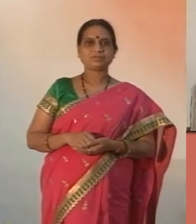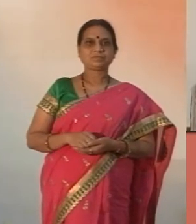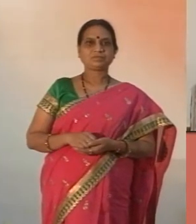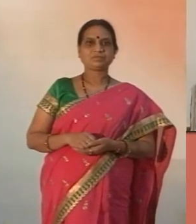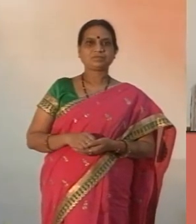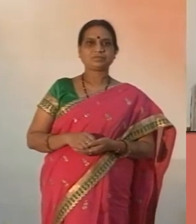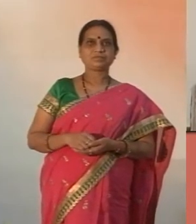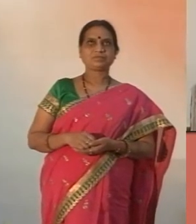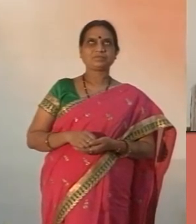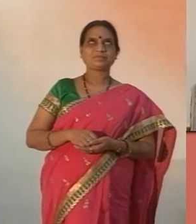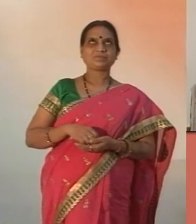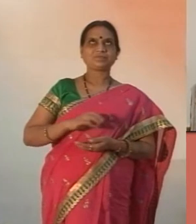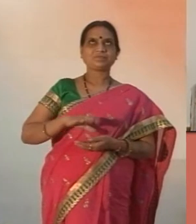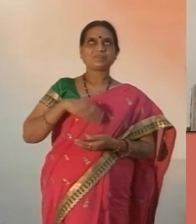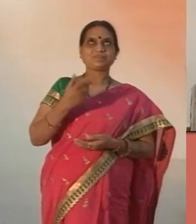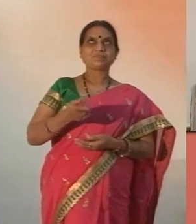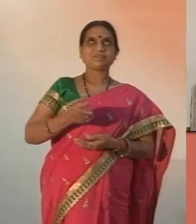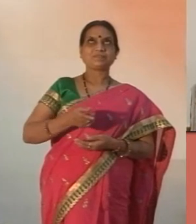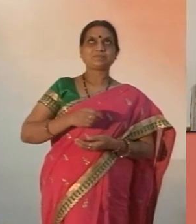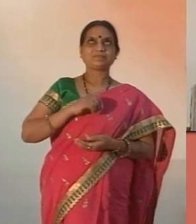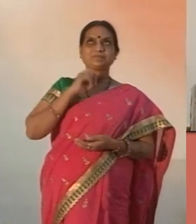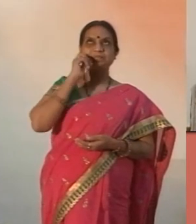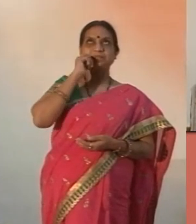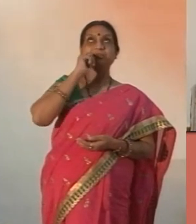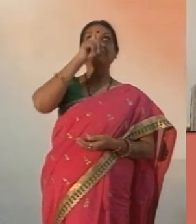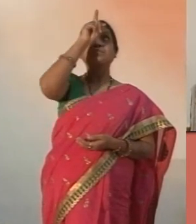और फिर पिता परमात्मा को याद करना।